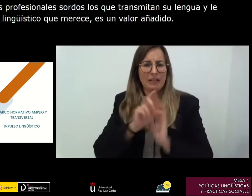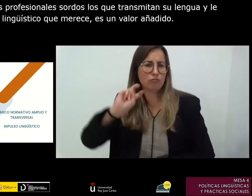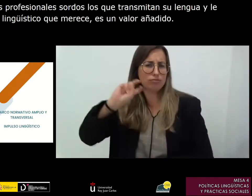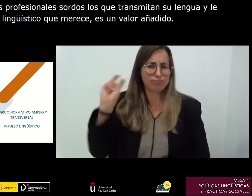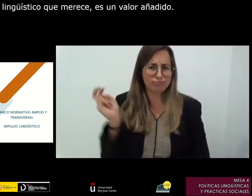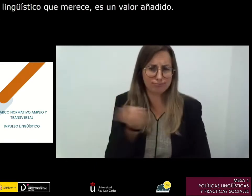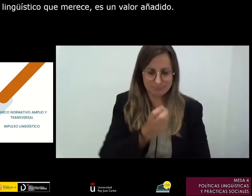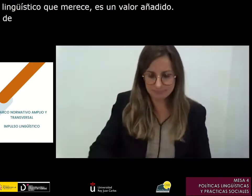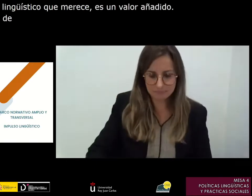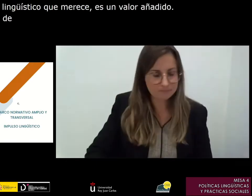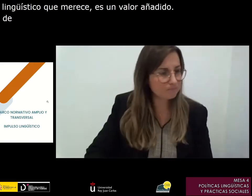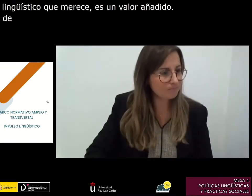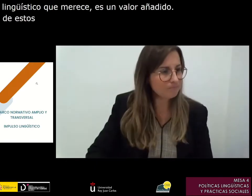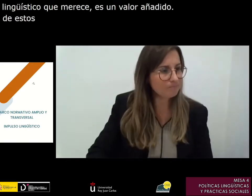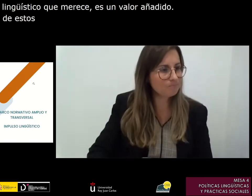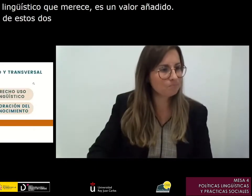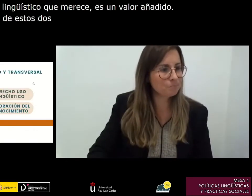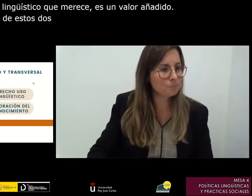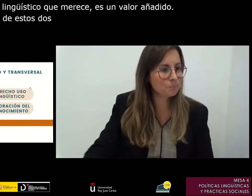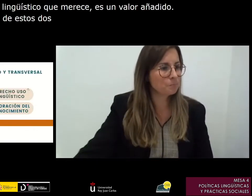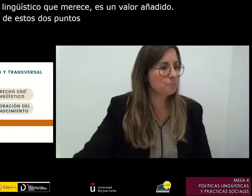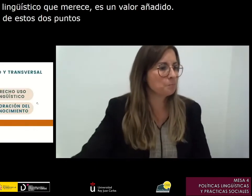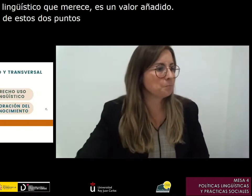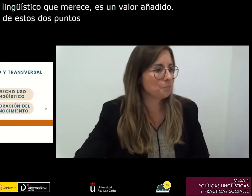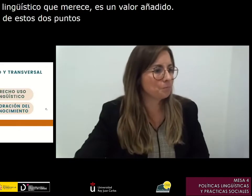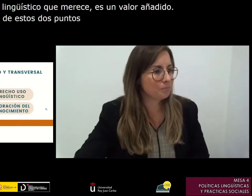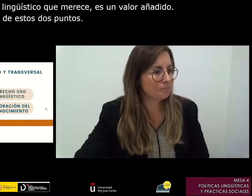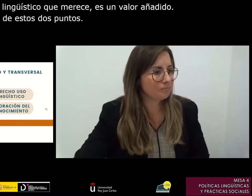primer punto, en el marco normativo,